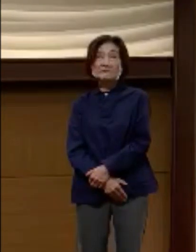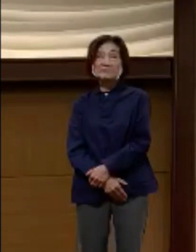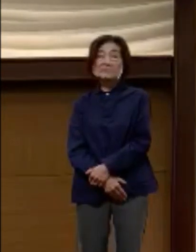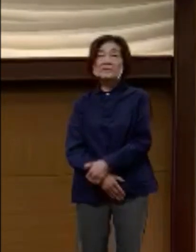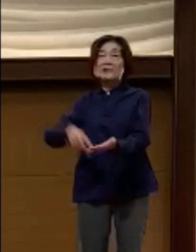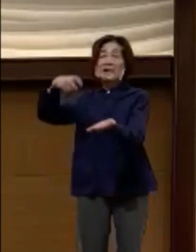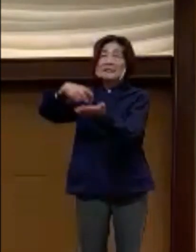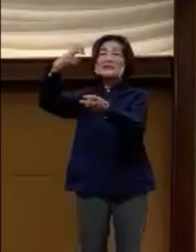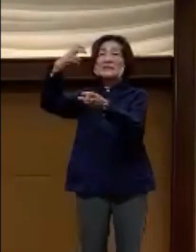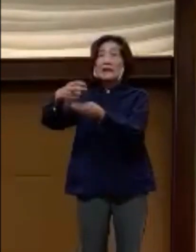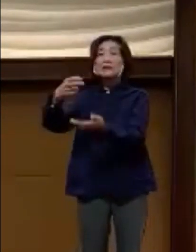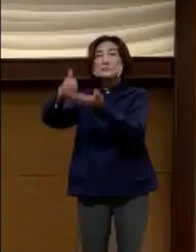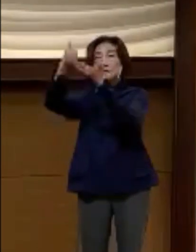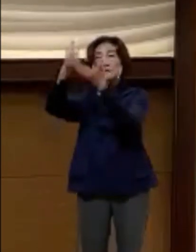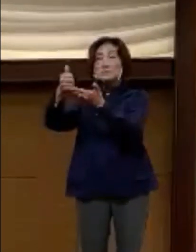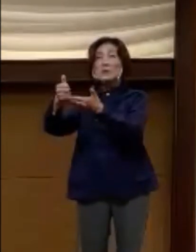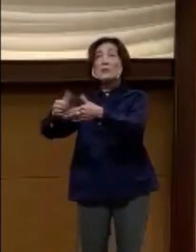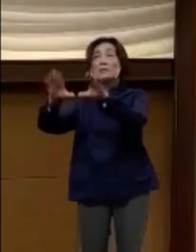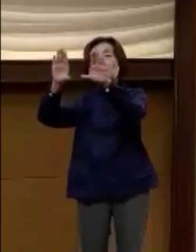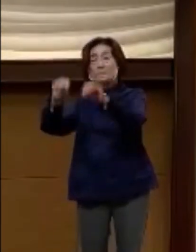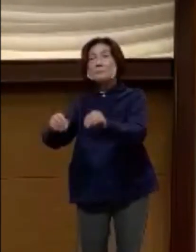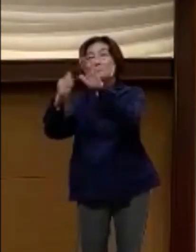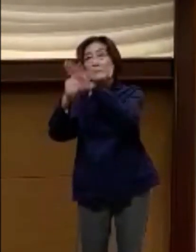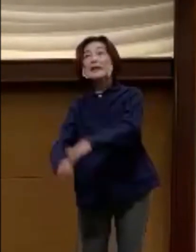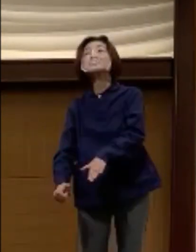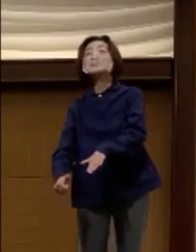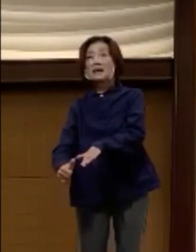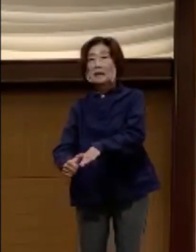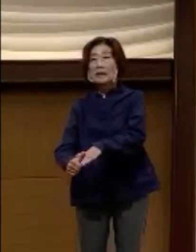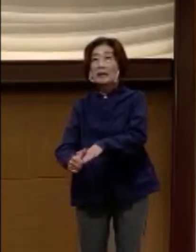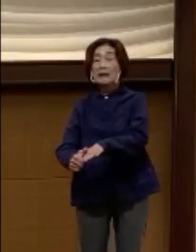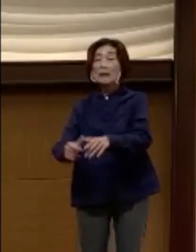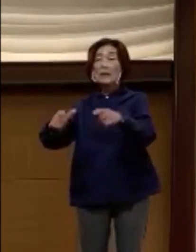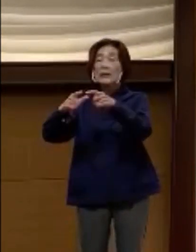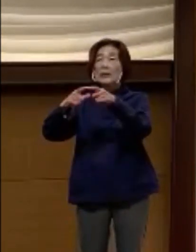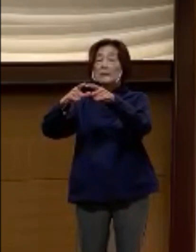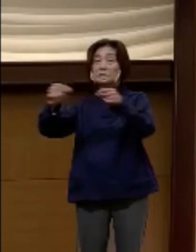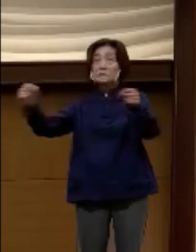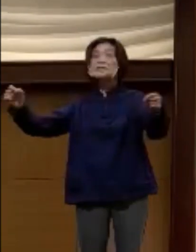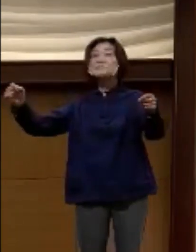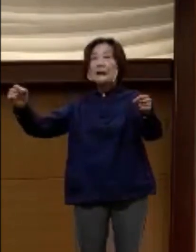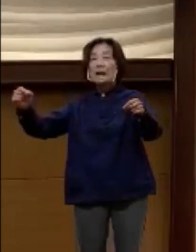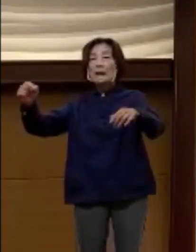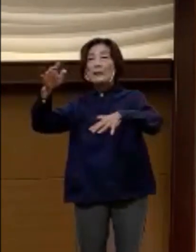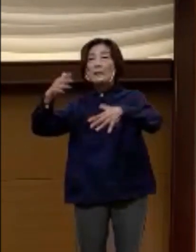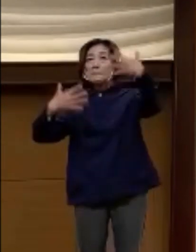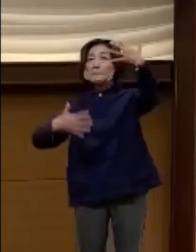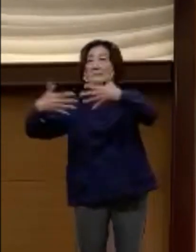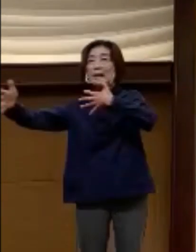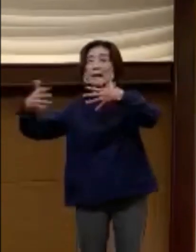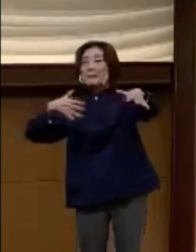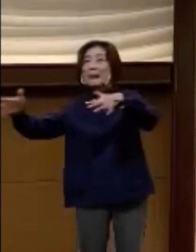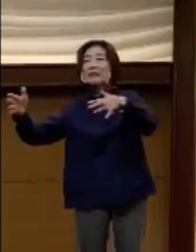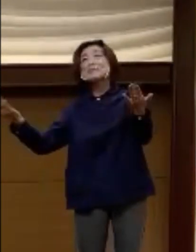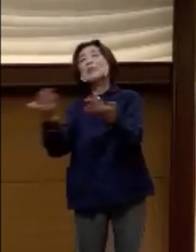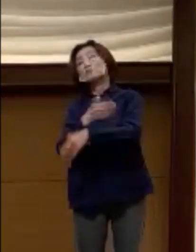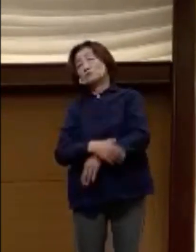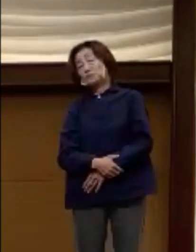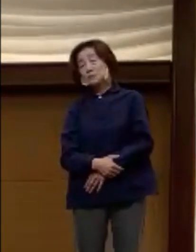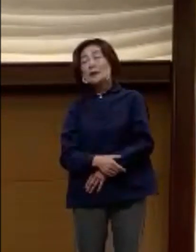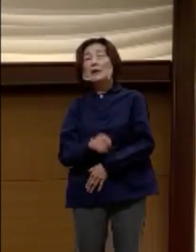立憲主義をないがしろにしたら国家はバラバラになる。国家がバラバラになるということ